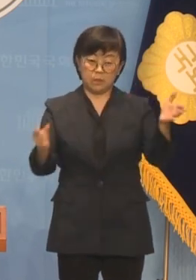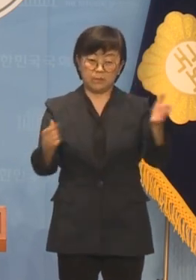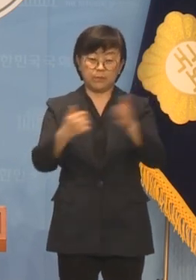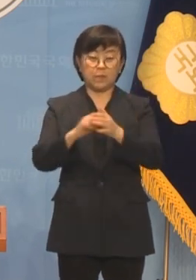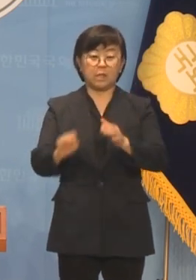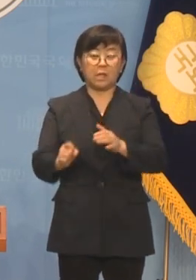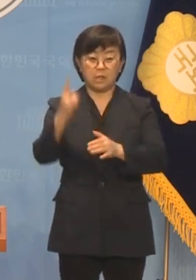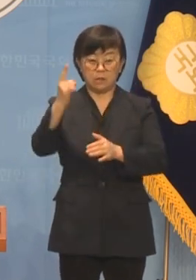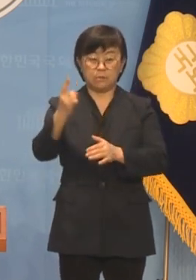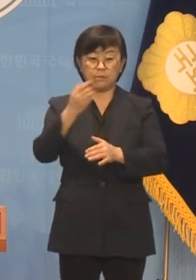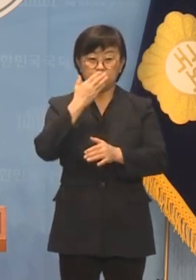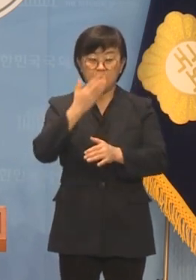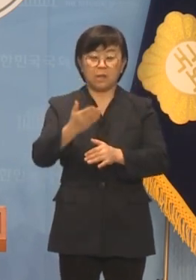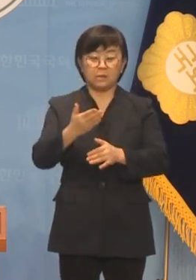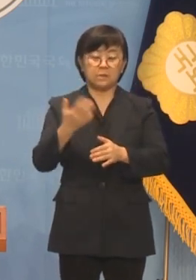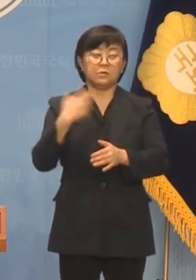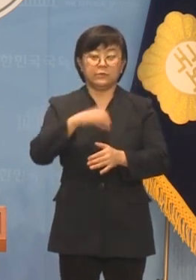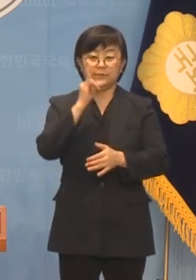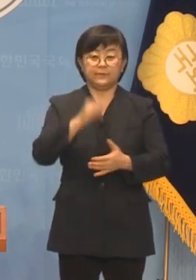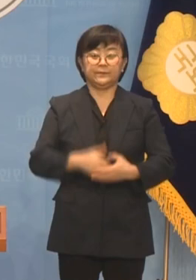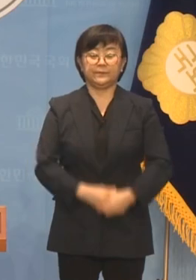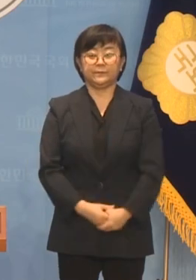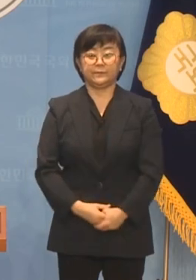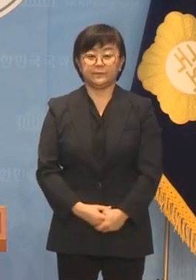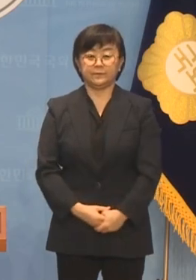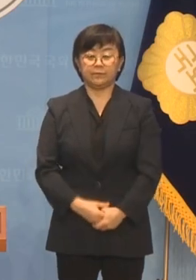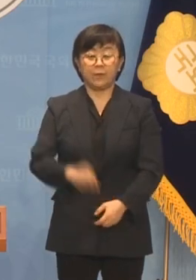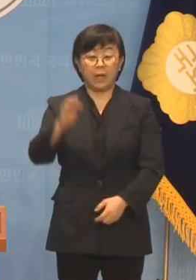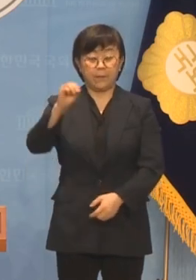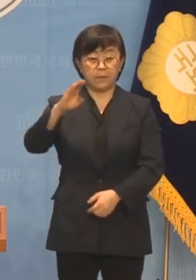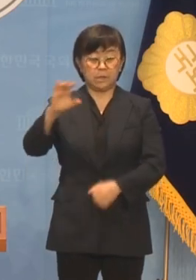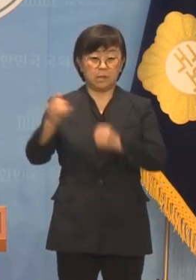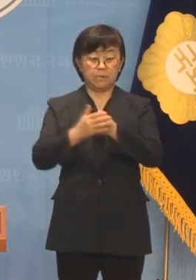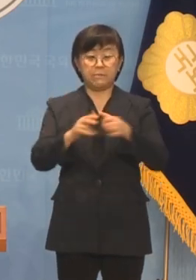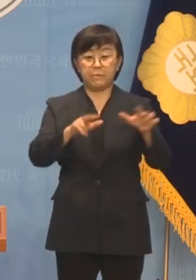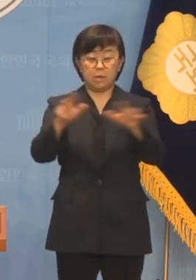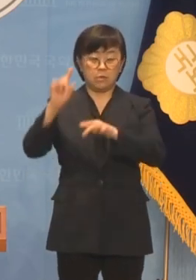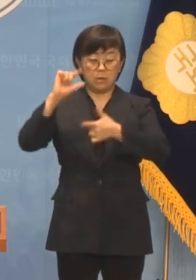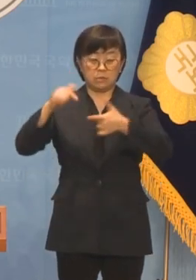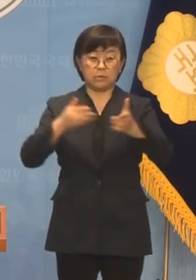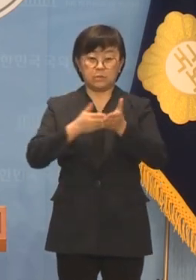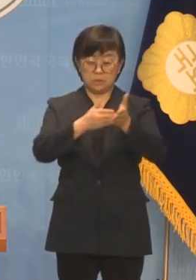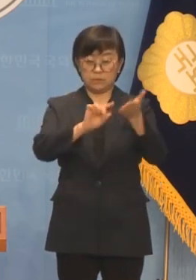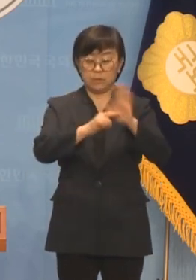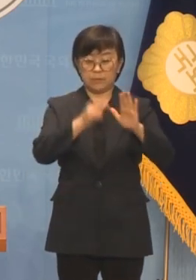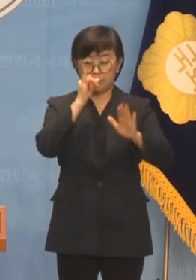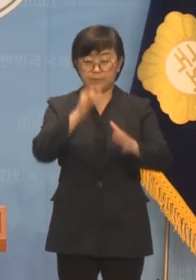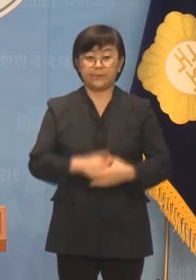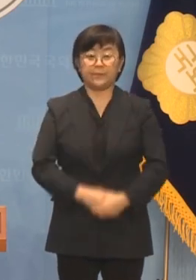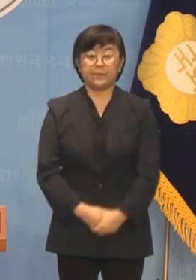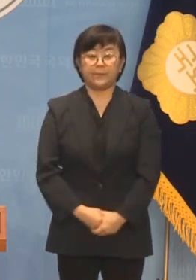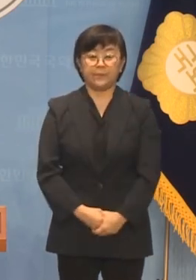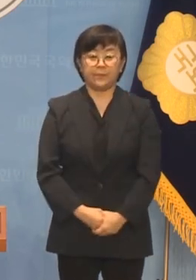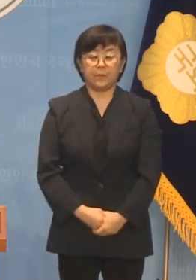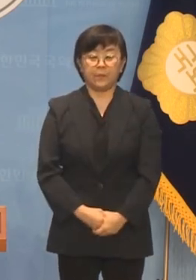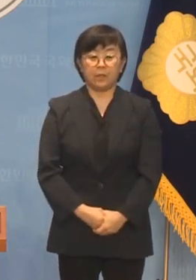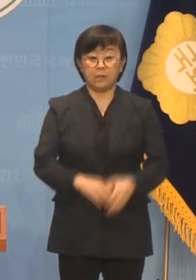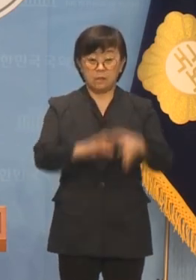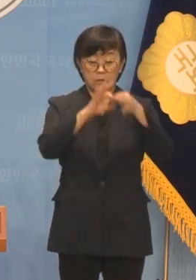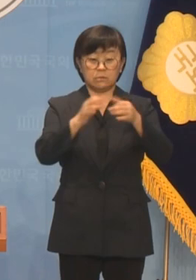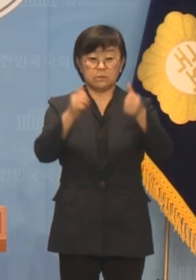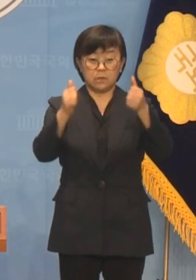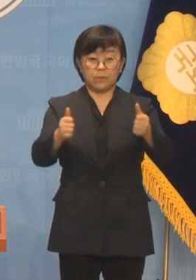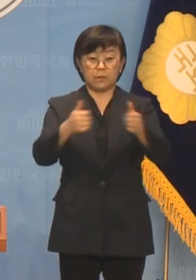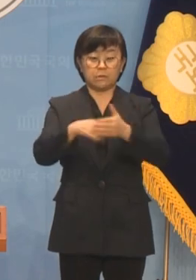되지 않을지 우려스럽습니다. MBC는 즉각 항소의 뜻을 밝혔습니다. 이어지는